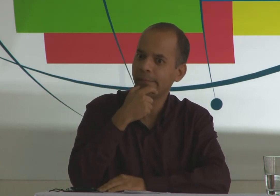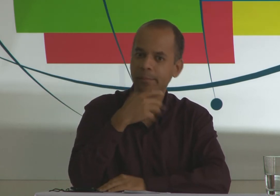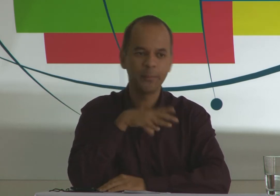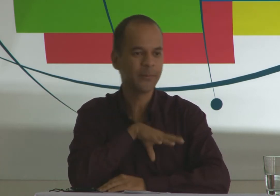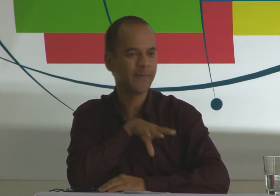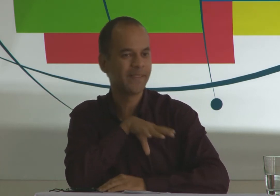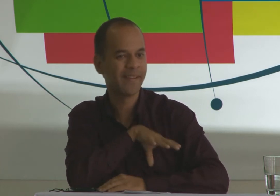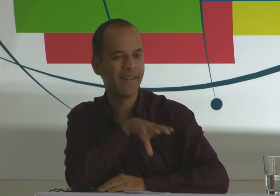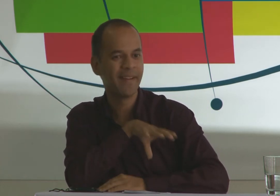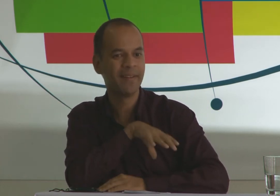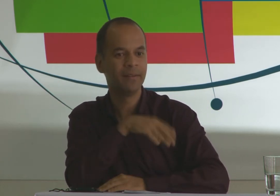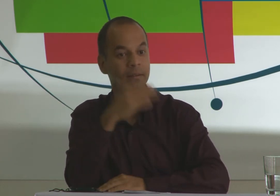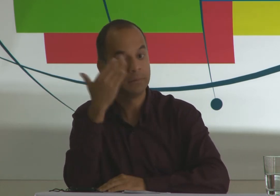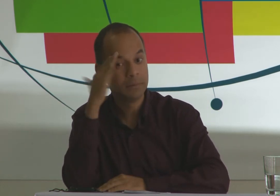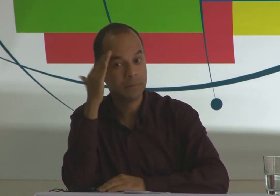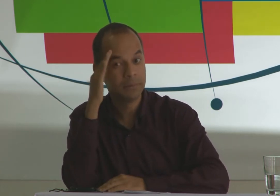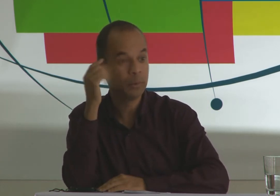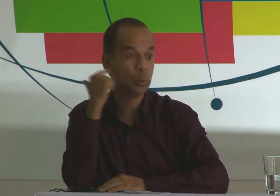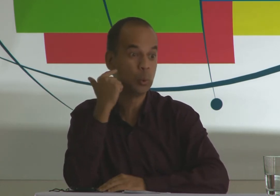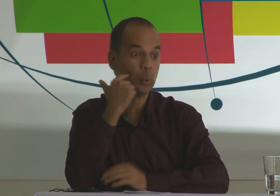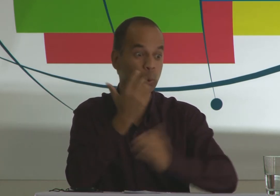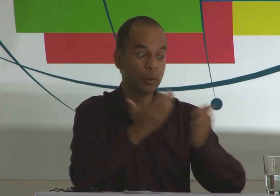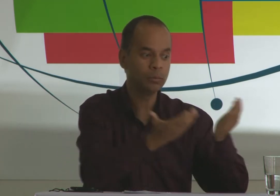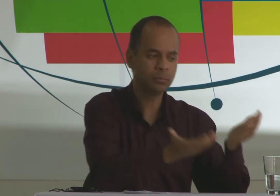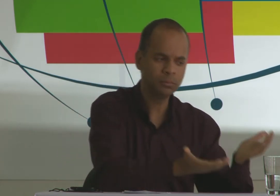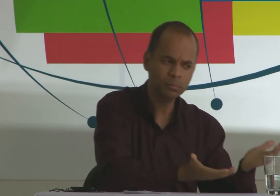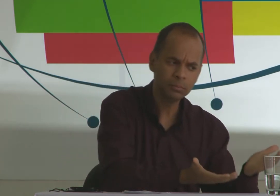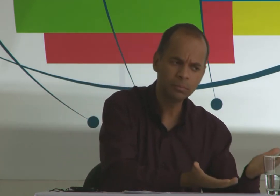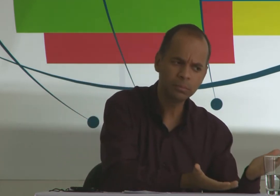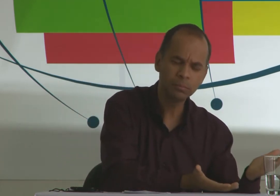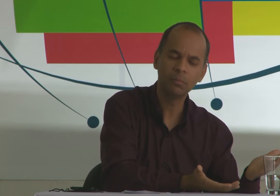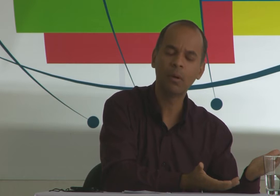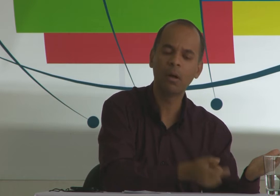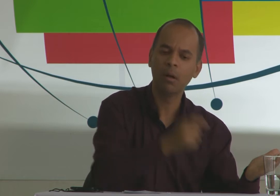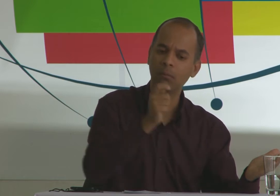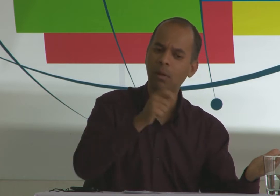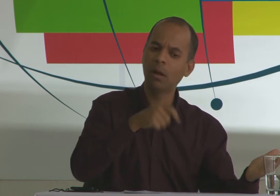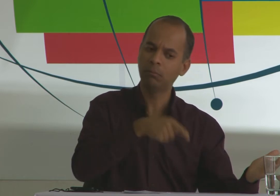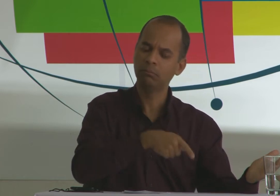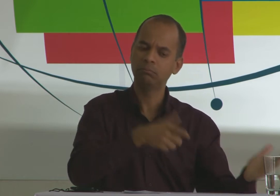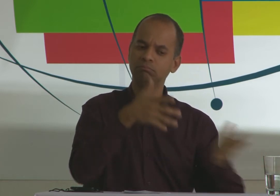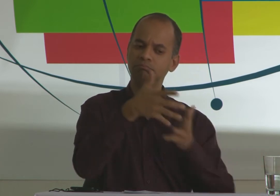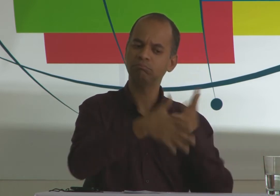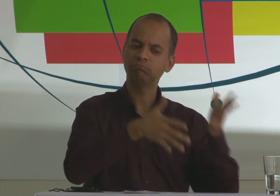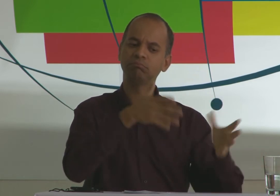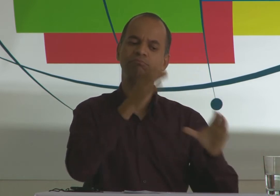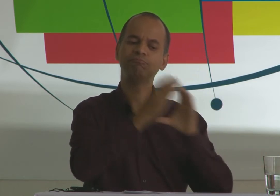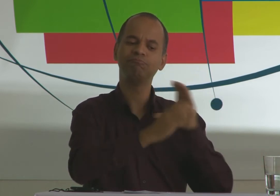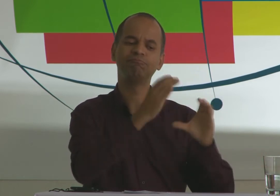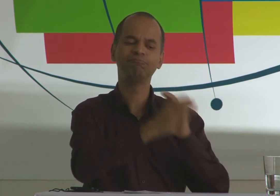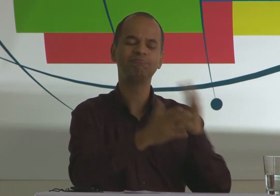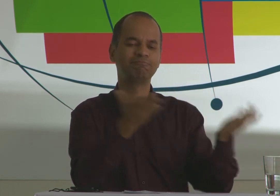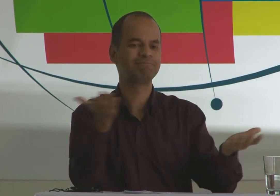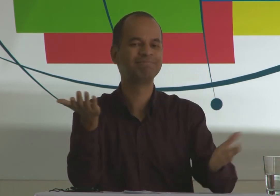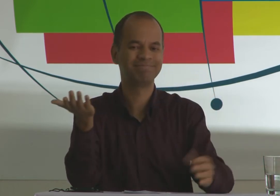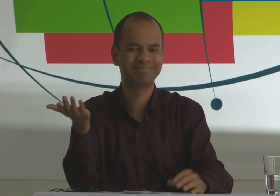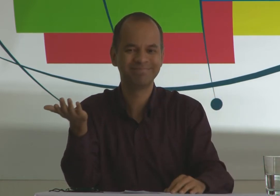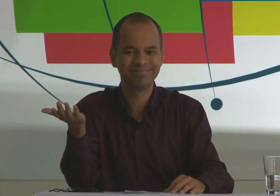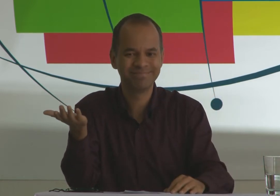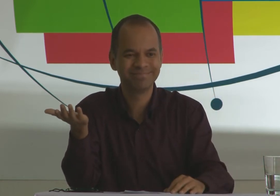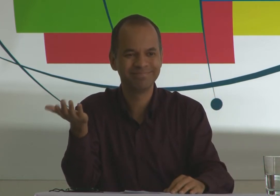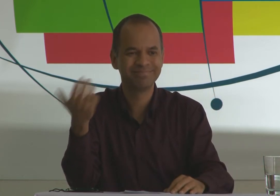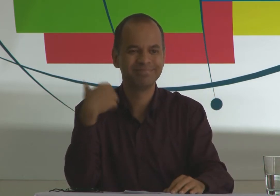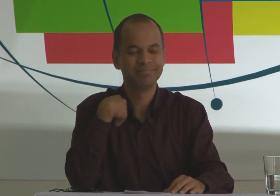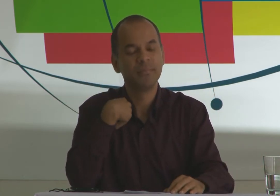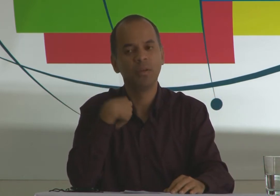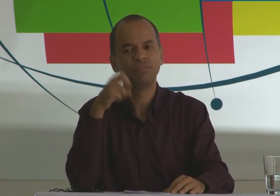E aí, entendo que a língua de sinais é comparada a qualquer outra língua, como por exemplo, com o inglês, com o português. É